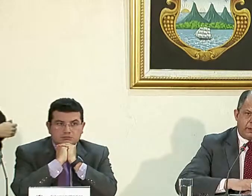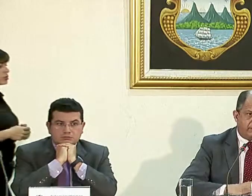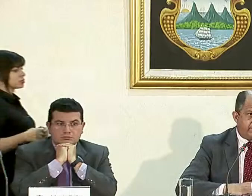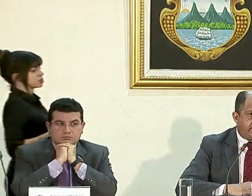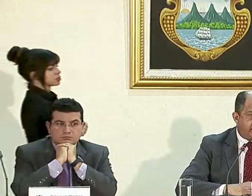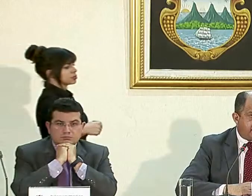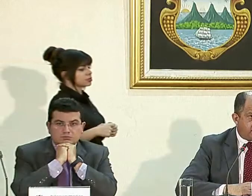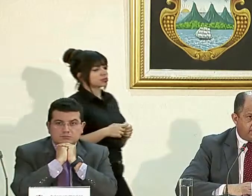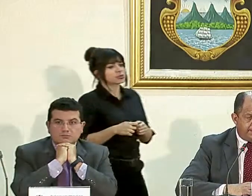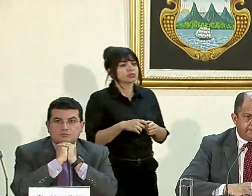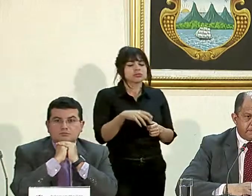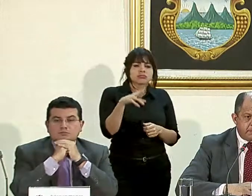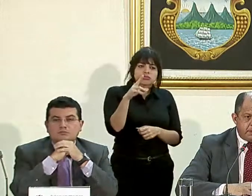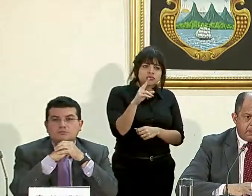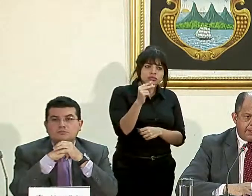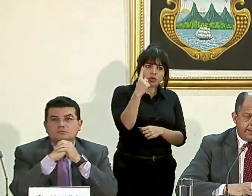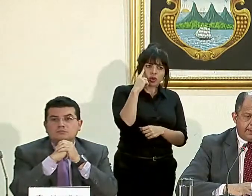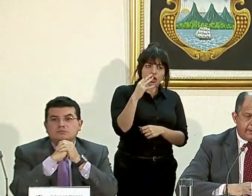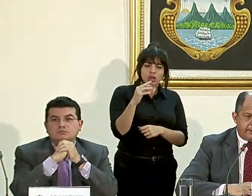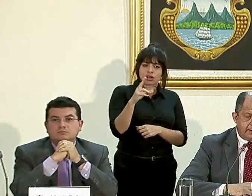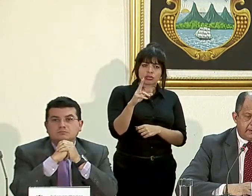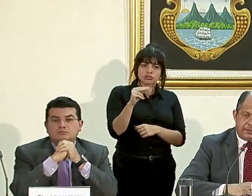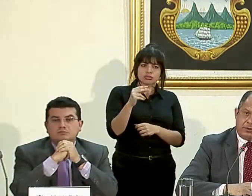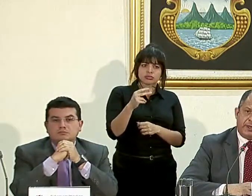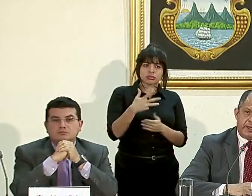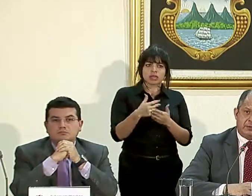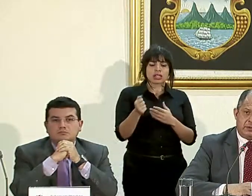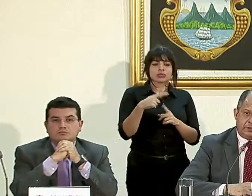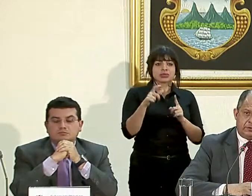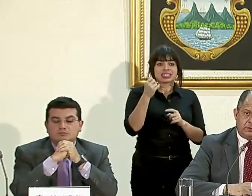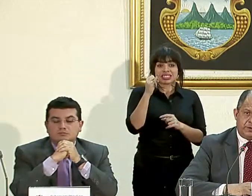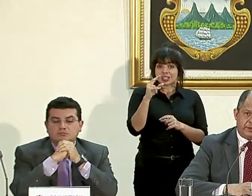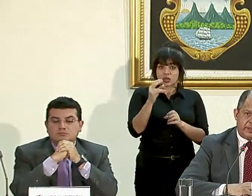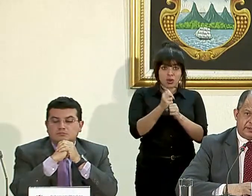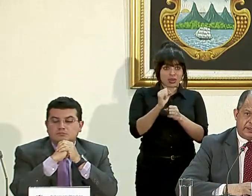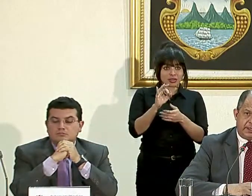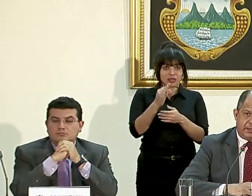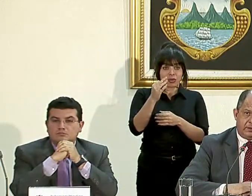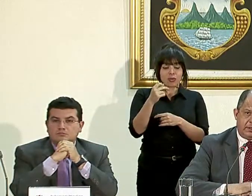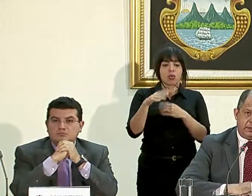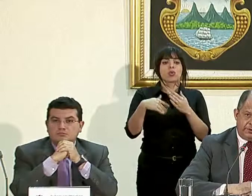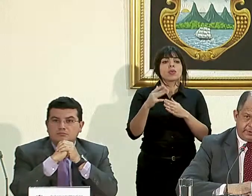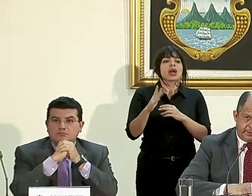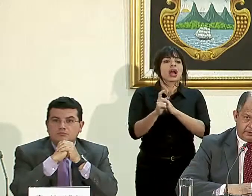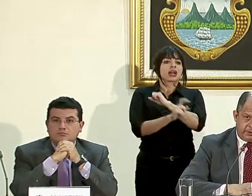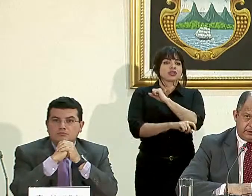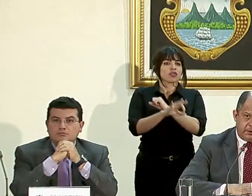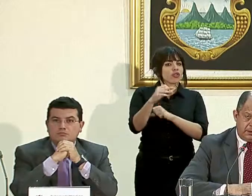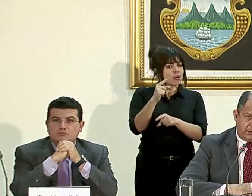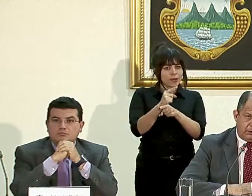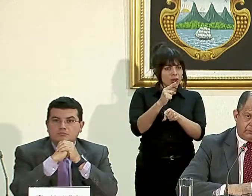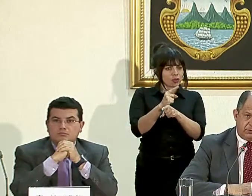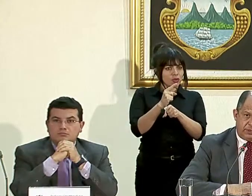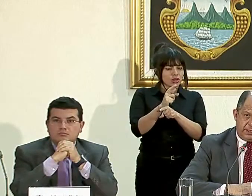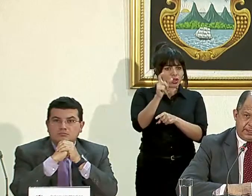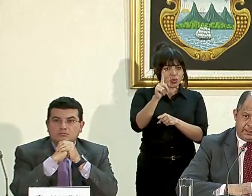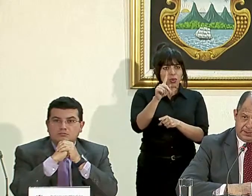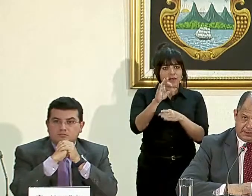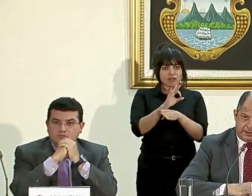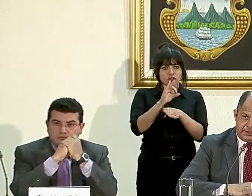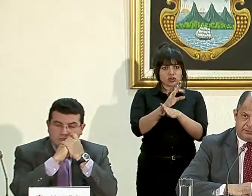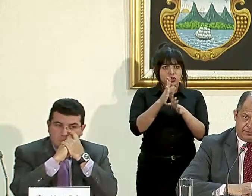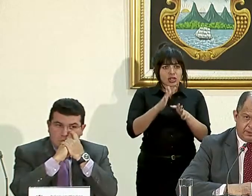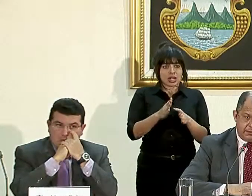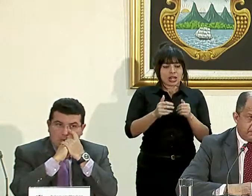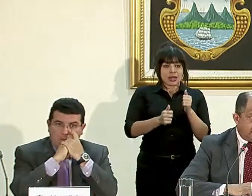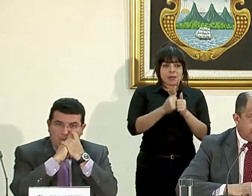No lo creo, Febe. Creo que si no hubiera hecho eso, hubiese castigado indebidamente a una funcionaria que